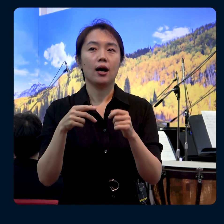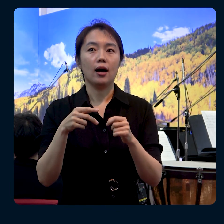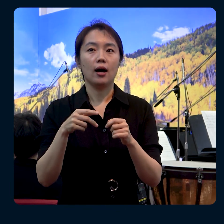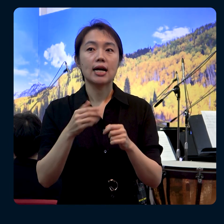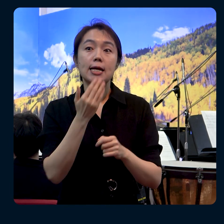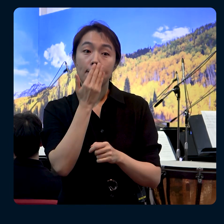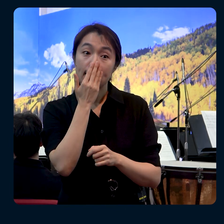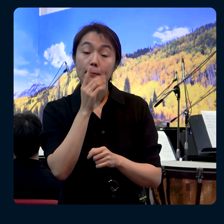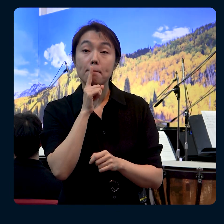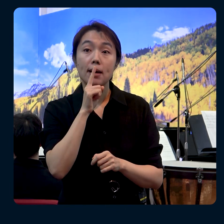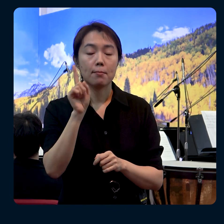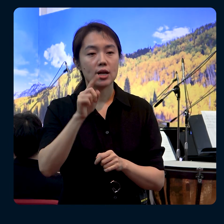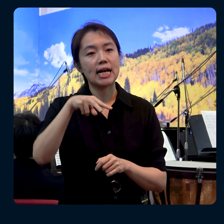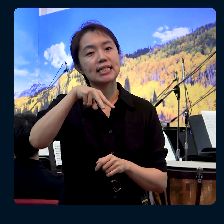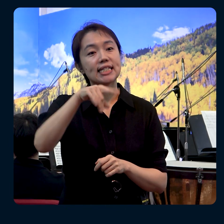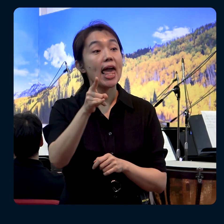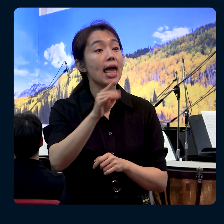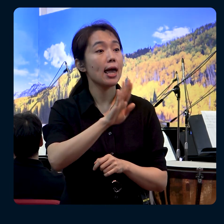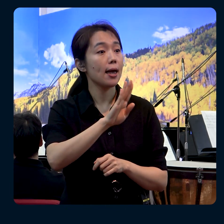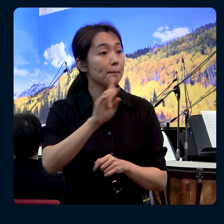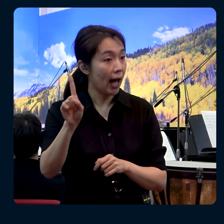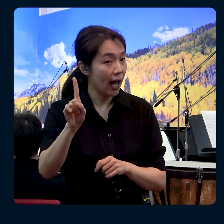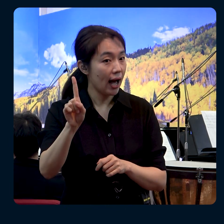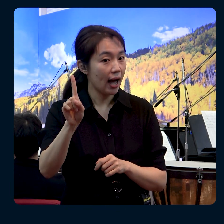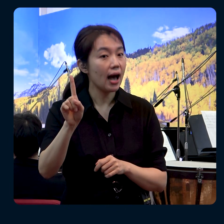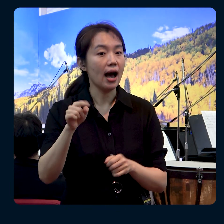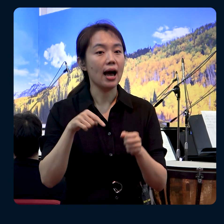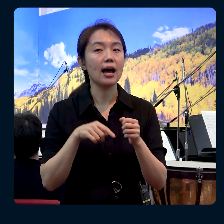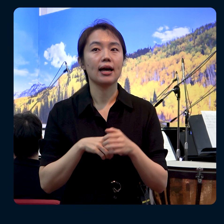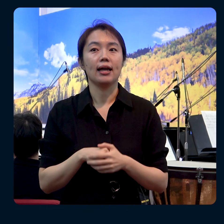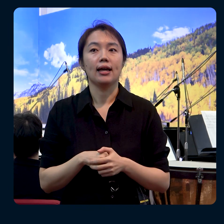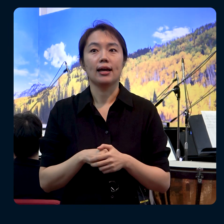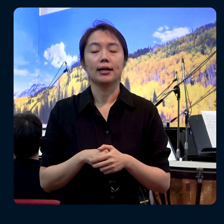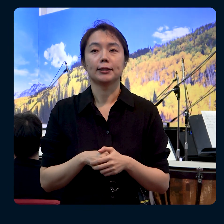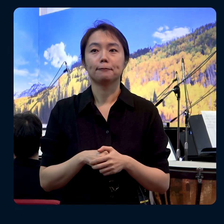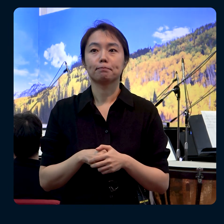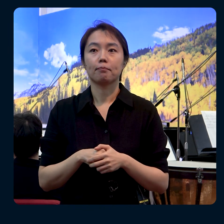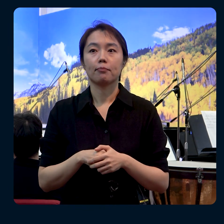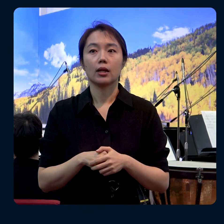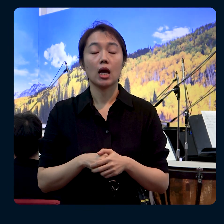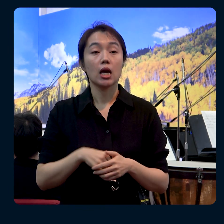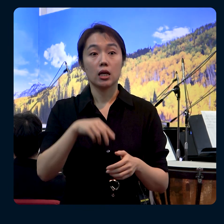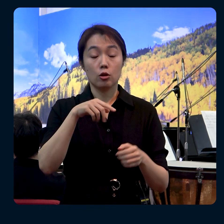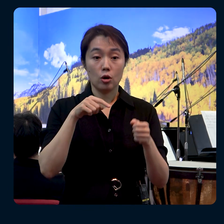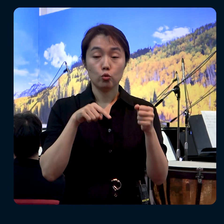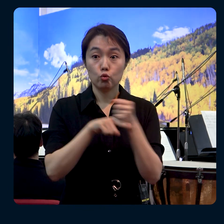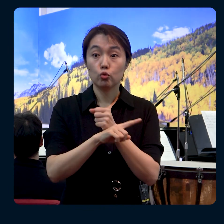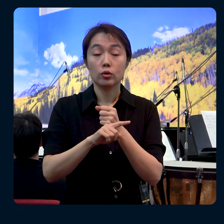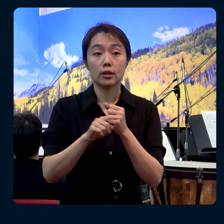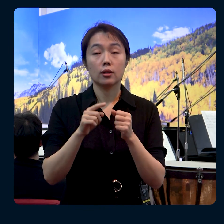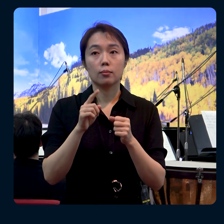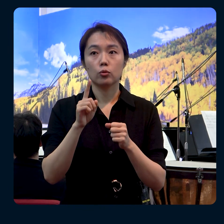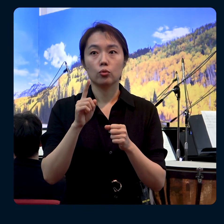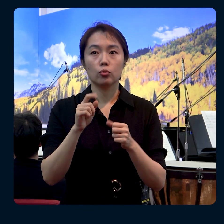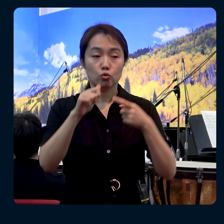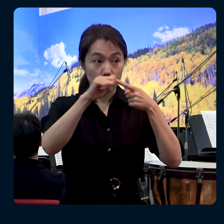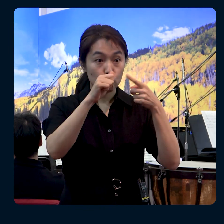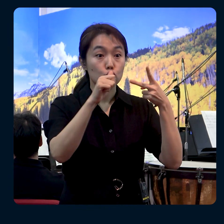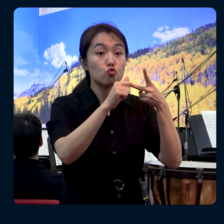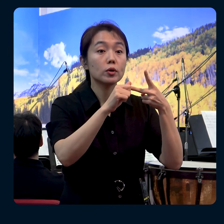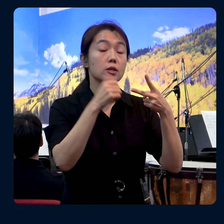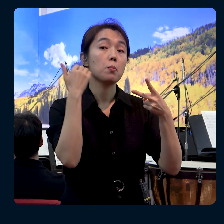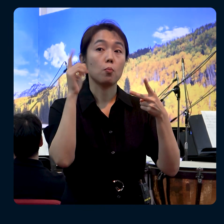말이죠. 그런데 그 쉐바는요, 또 뭐예요? 맹세하다, 샤바라는 말과 같은